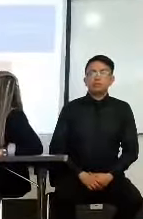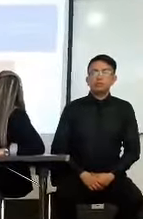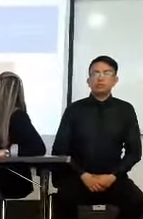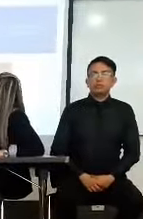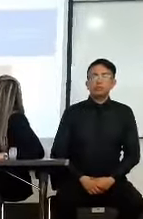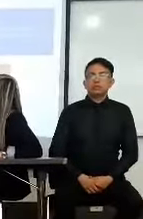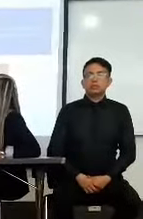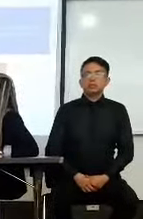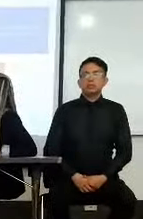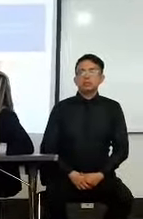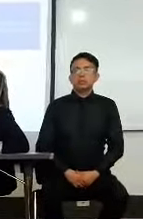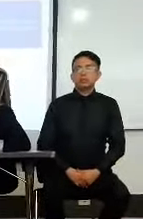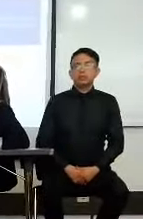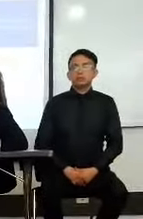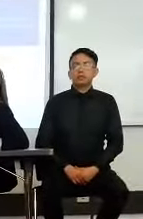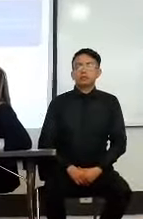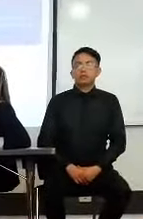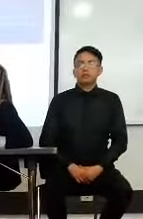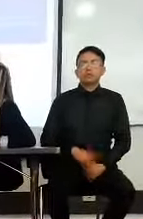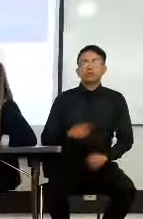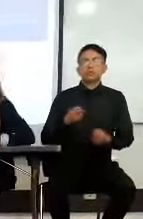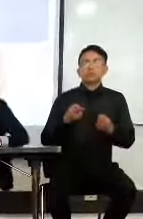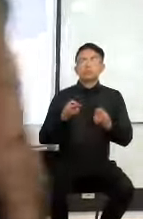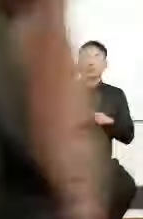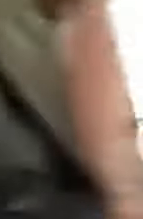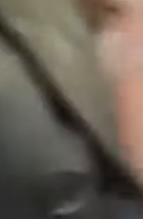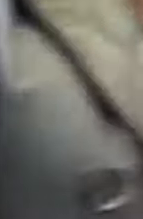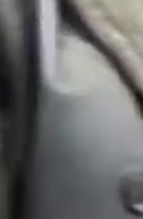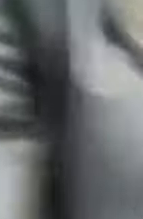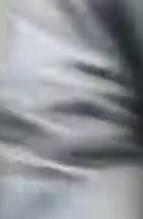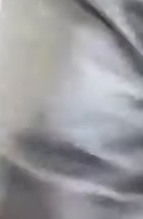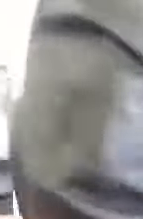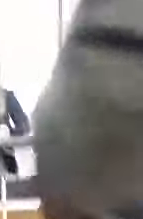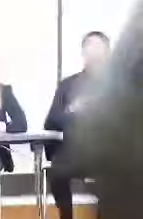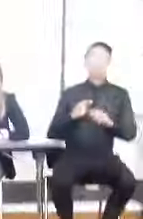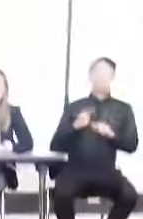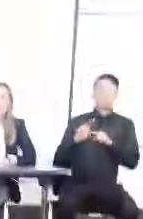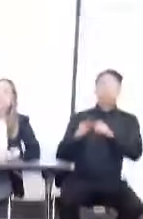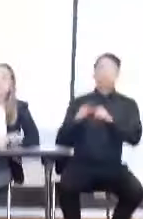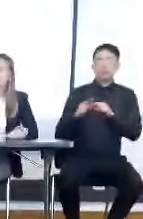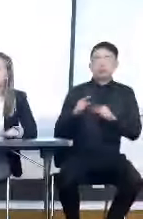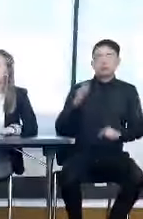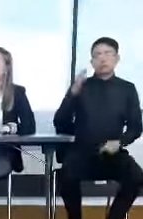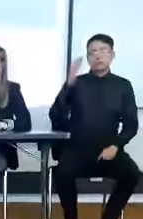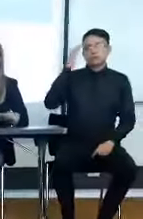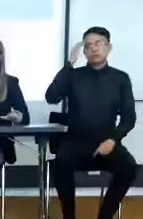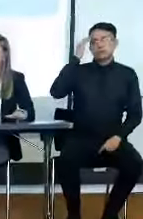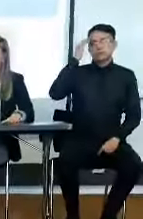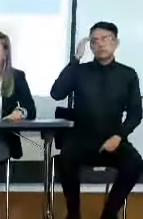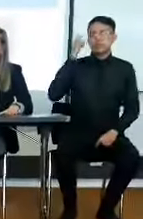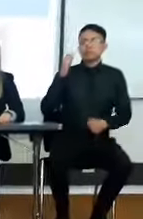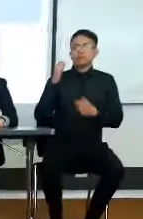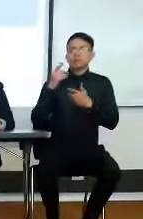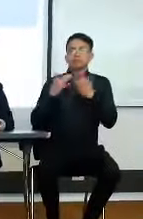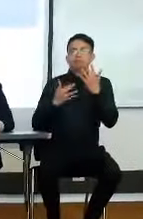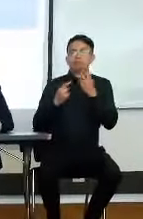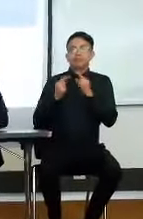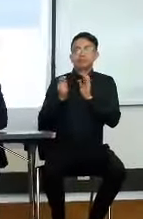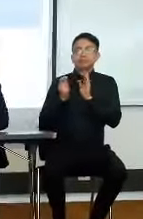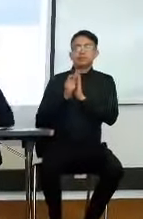aspectos en salud sexual y reproductiva de manera integral y la oferta de otros servicios de salud sexual y reproductiva. nos encontrábamos en el ejercicio del día a día